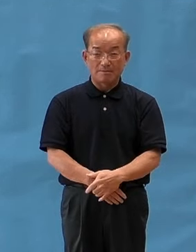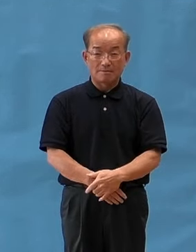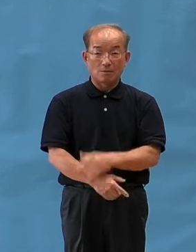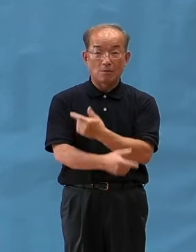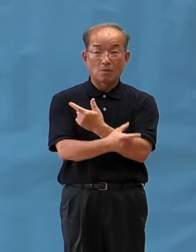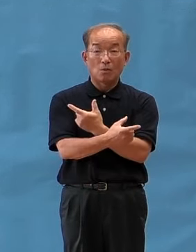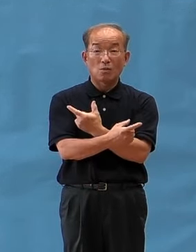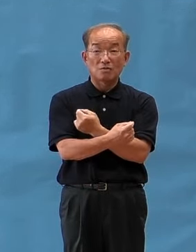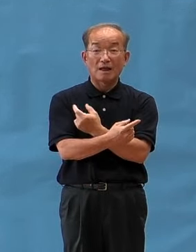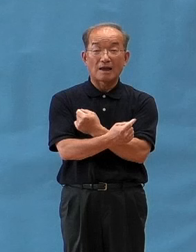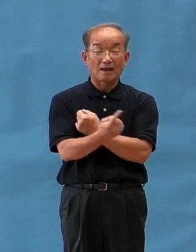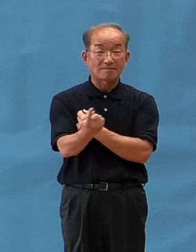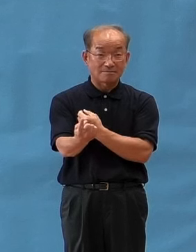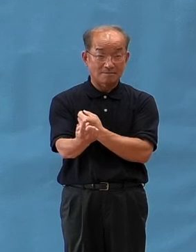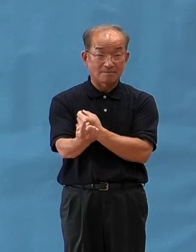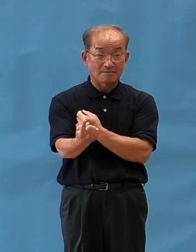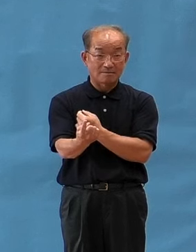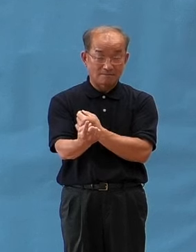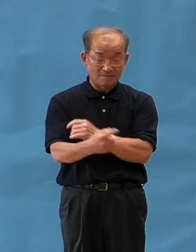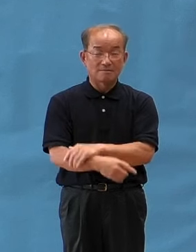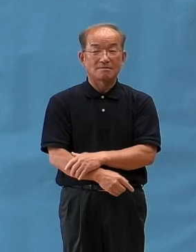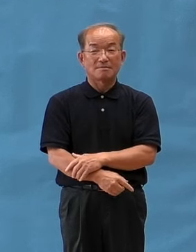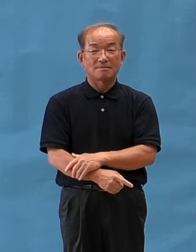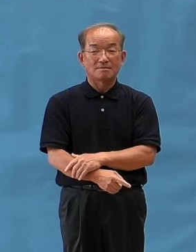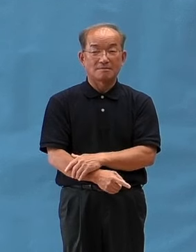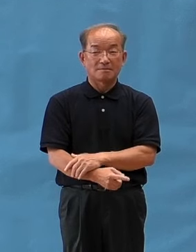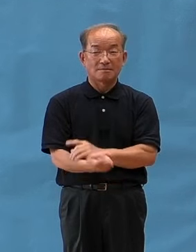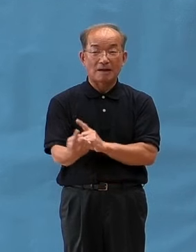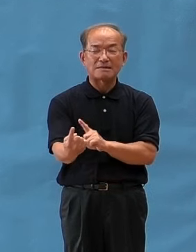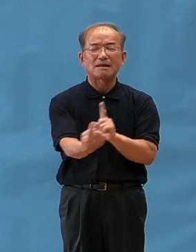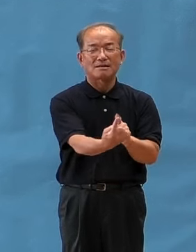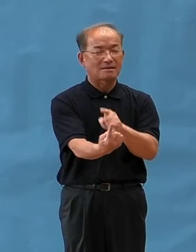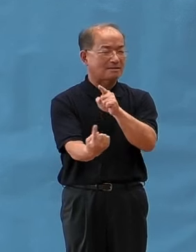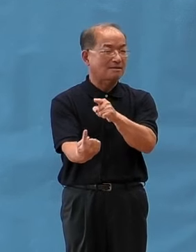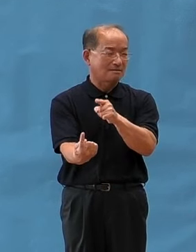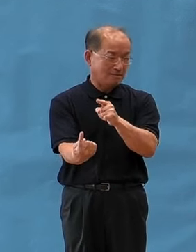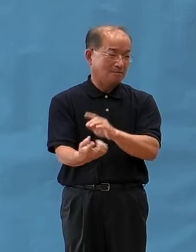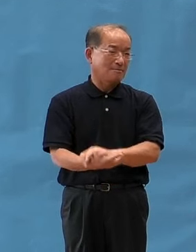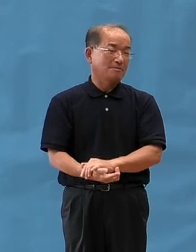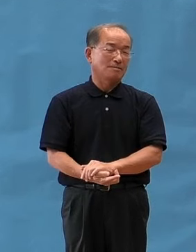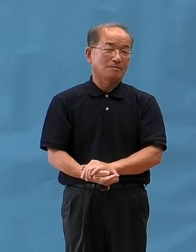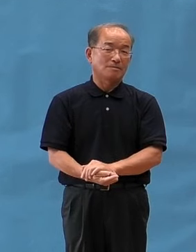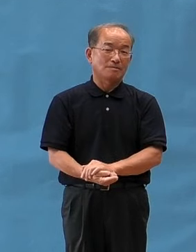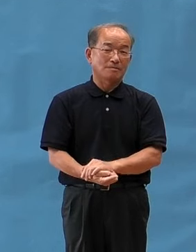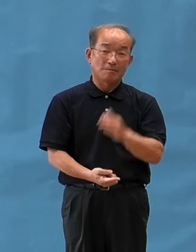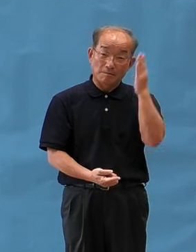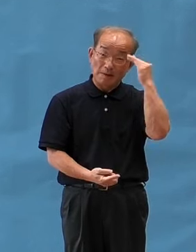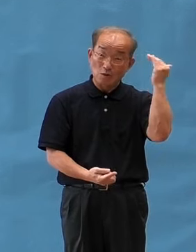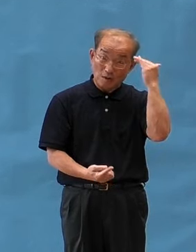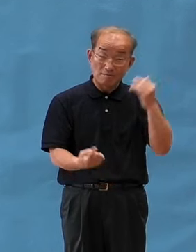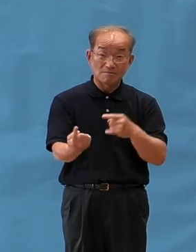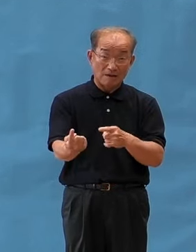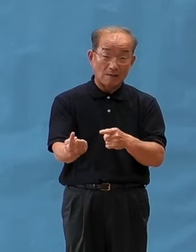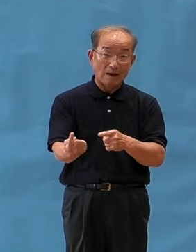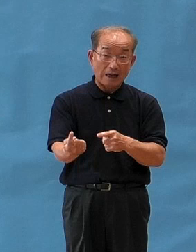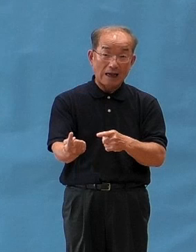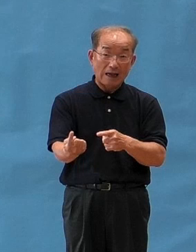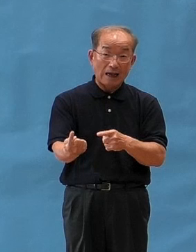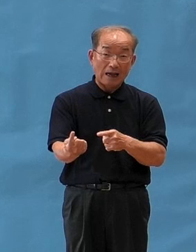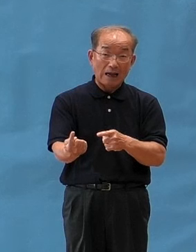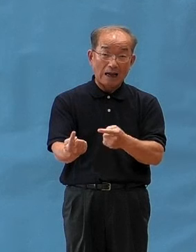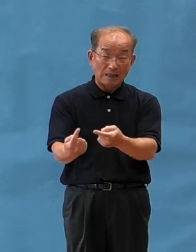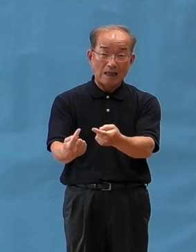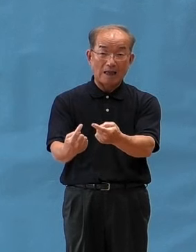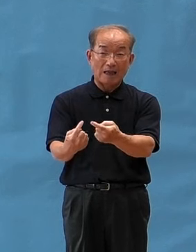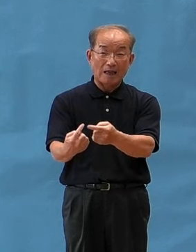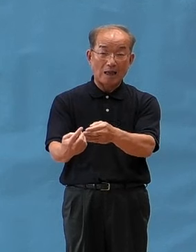いがこれ相思相愛じゃないとできないですよ。やっぱりベトナム側で相違がないと、その相